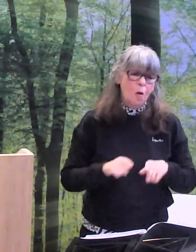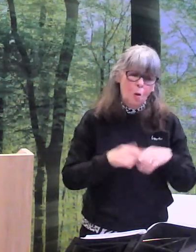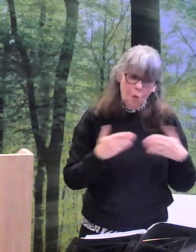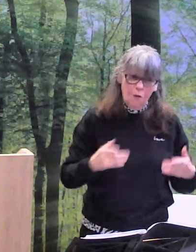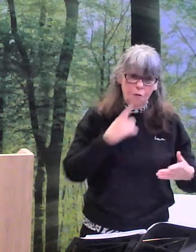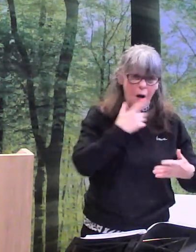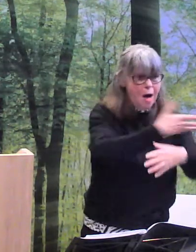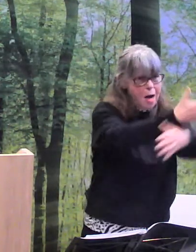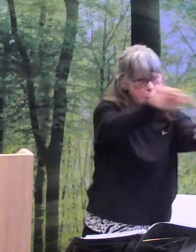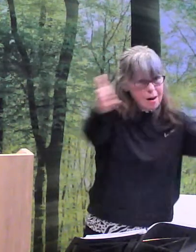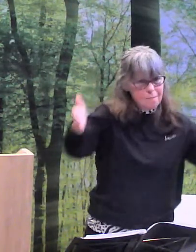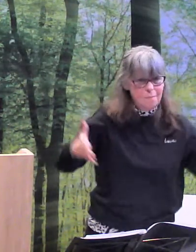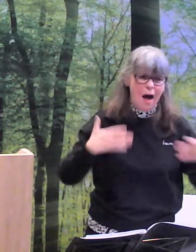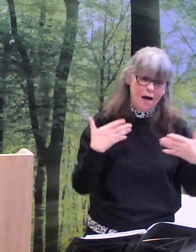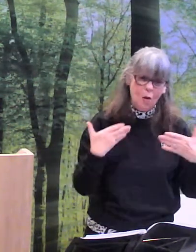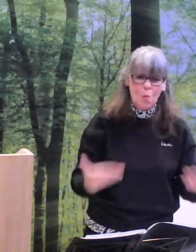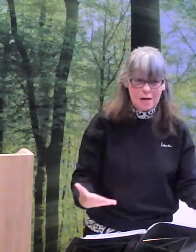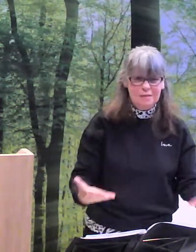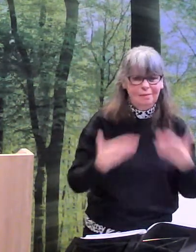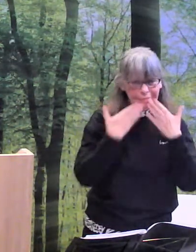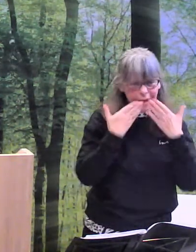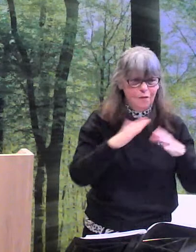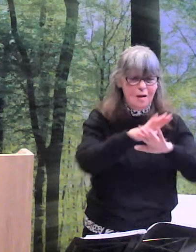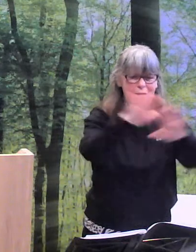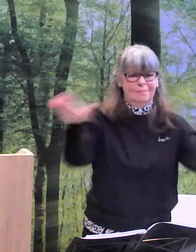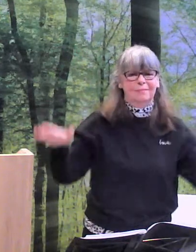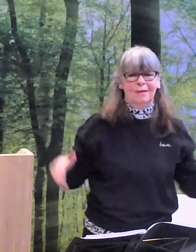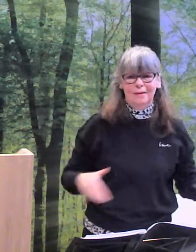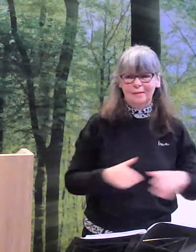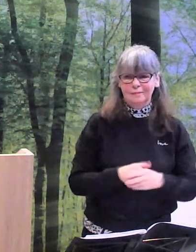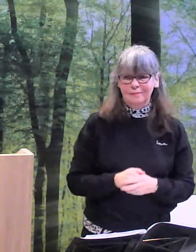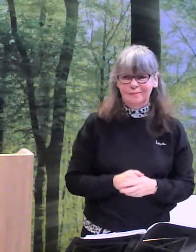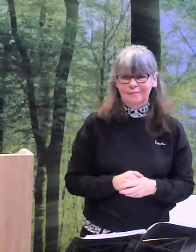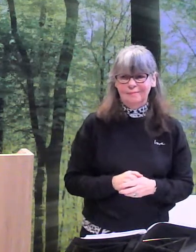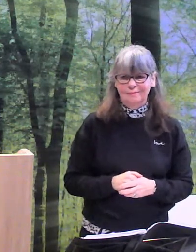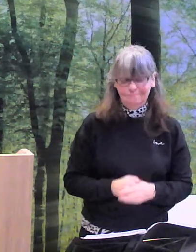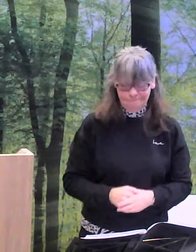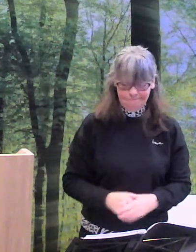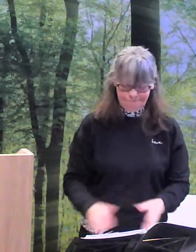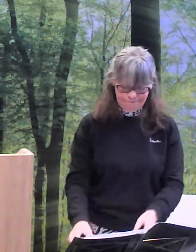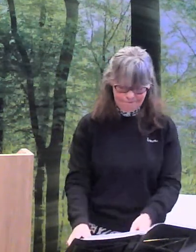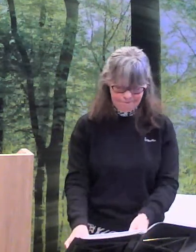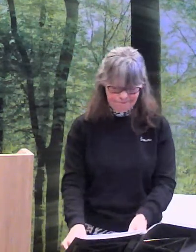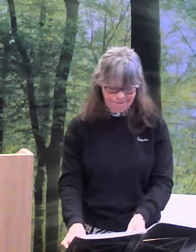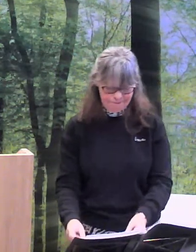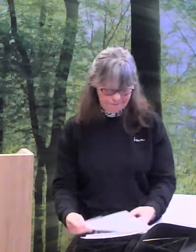Reutels. En allemaal jullie die aanwezig zijn, dank je wel.